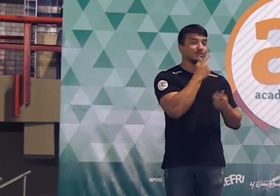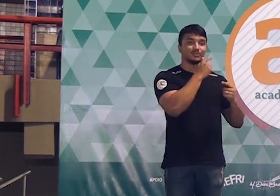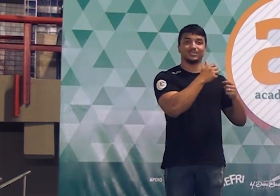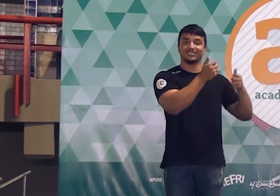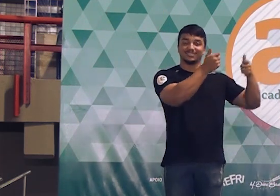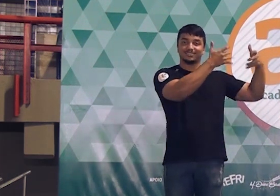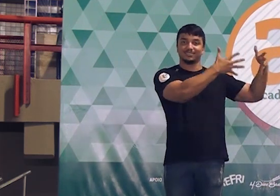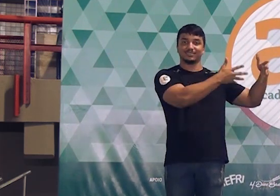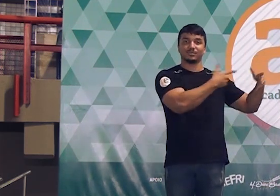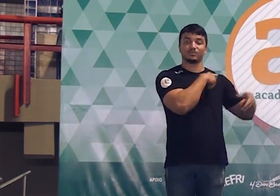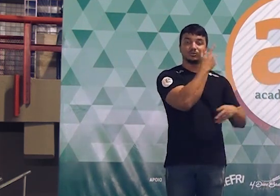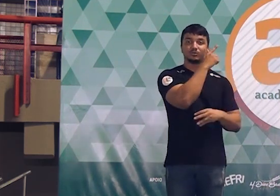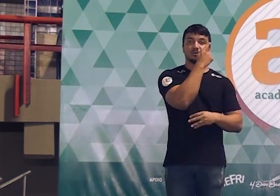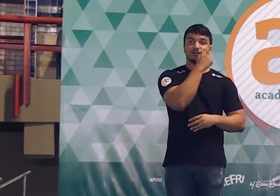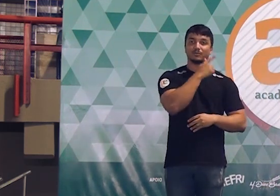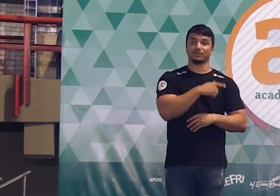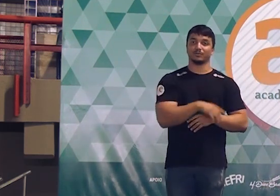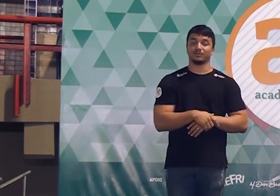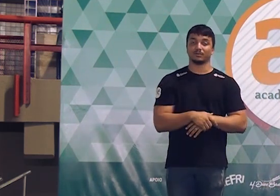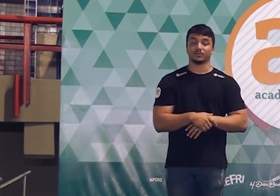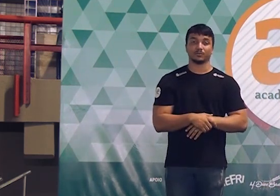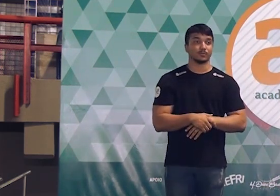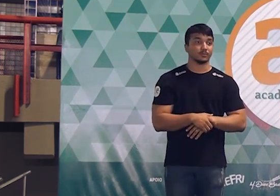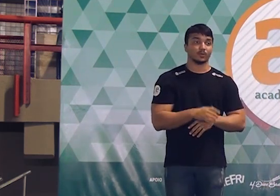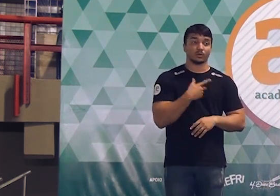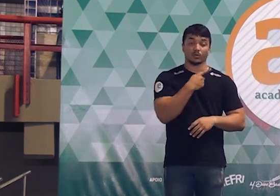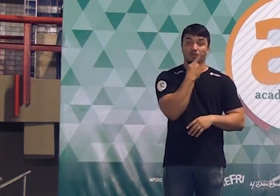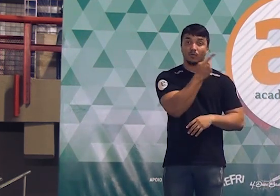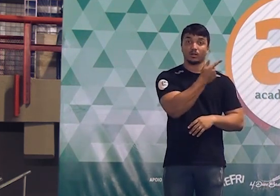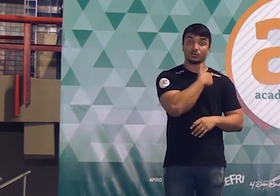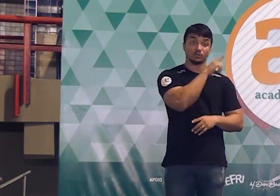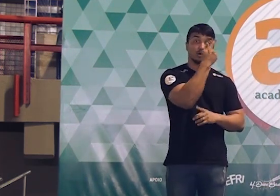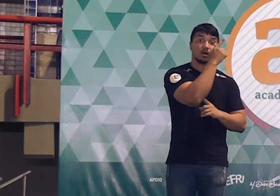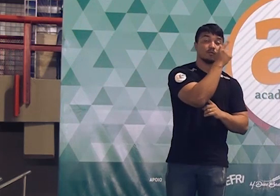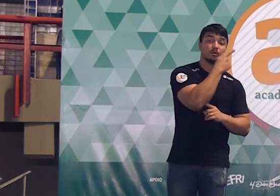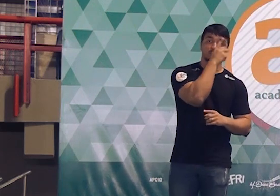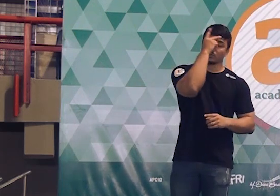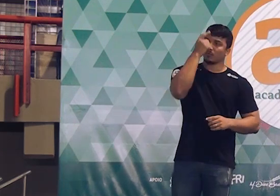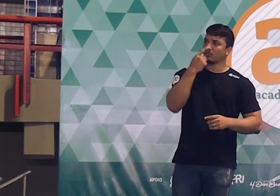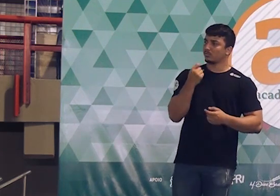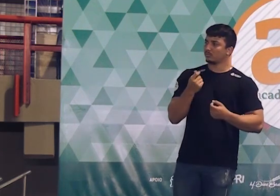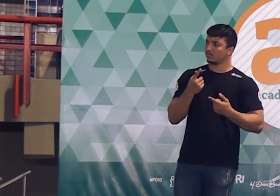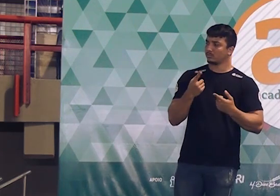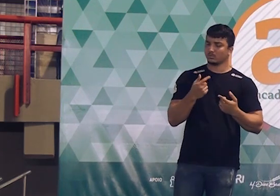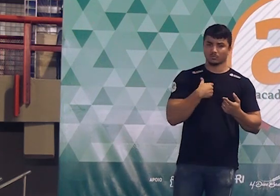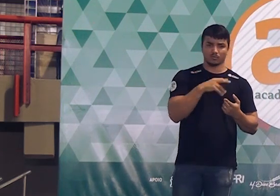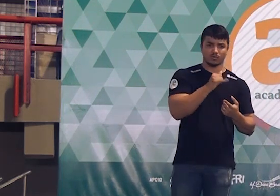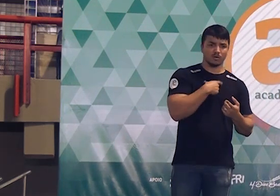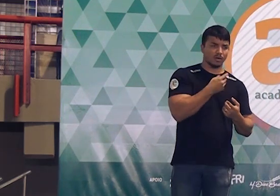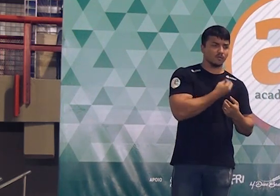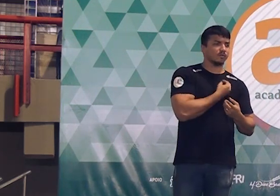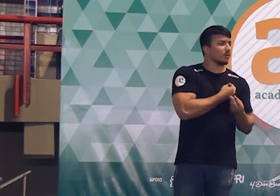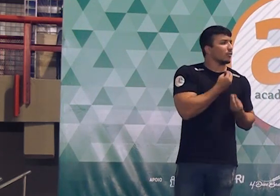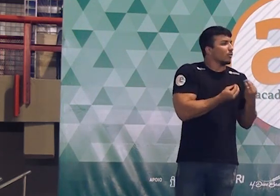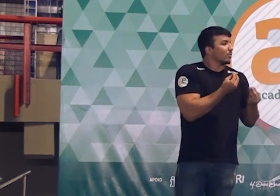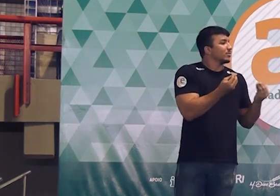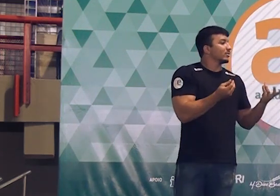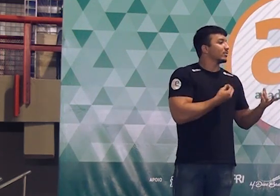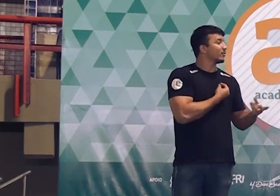vocês também, tá? Da geografia. E aí quando eu dizia que ia fazer geografia, o pessoal dizia assim, ó, e tu vai viver de